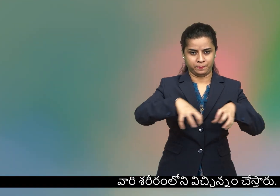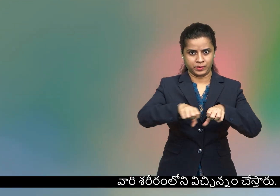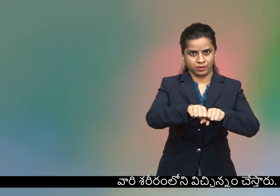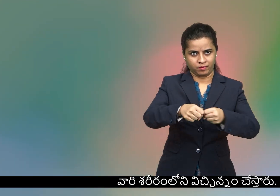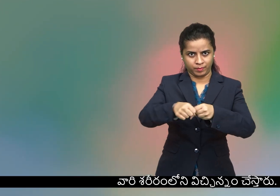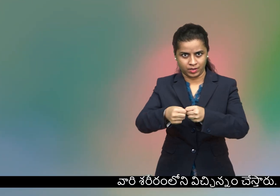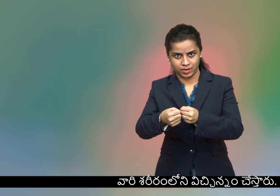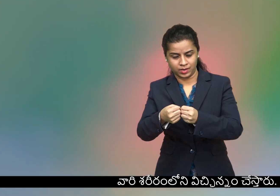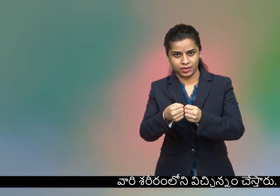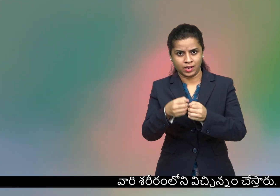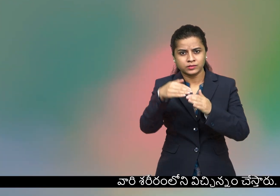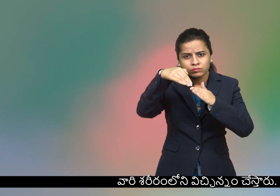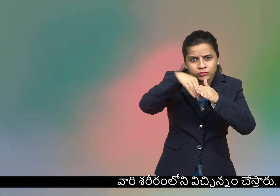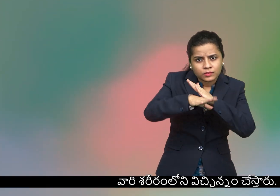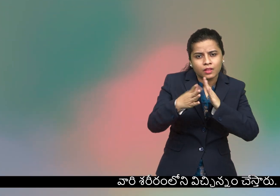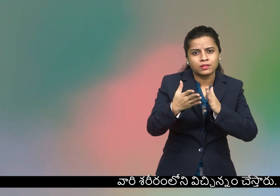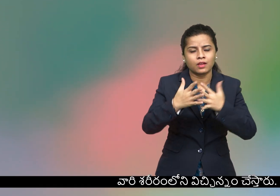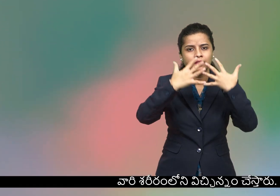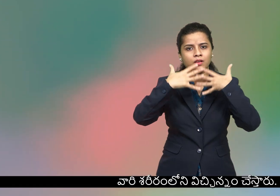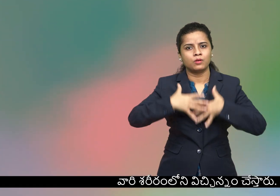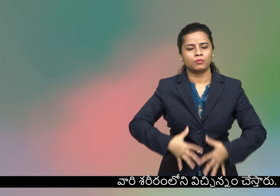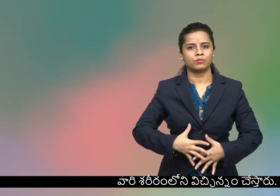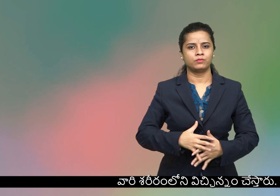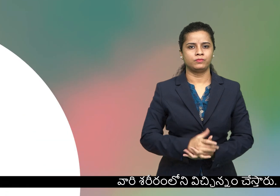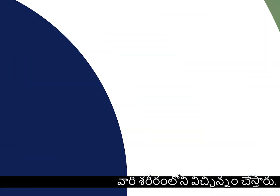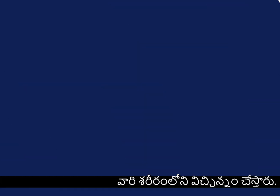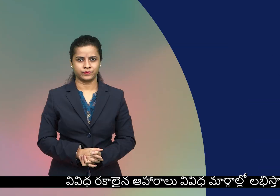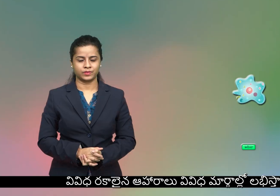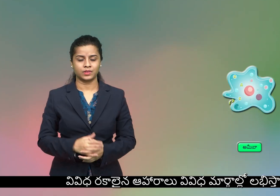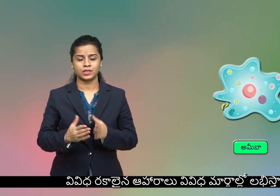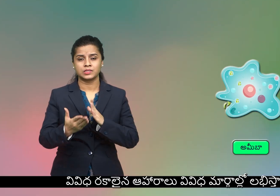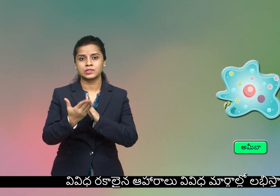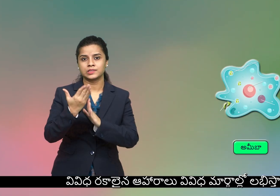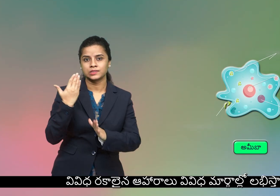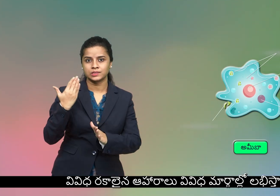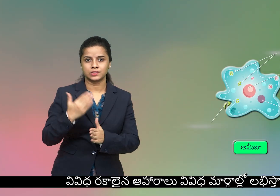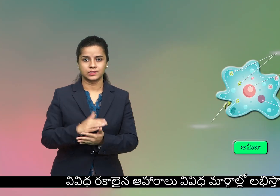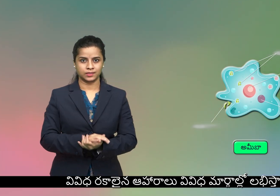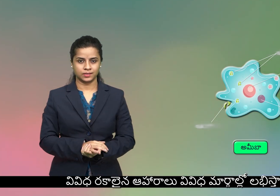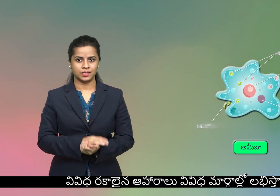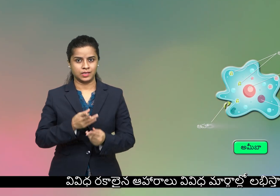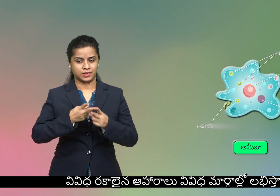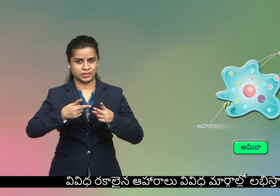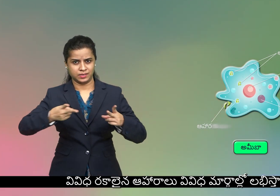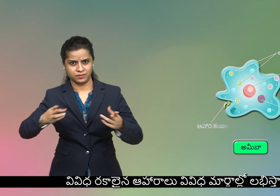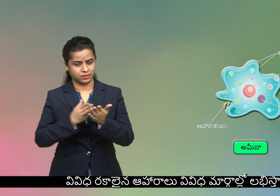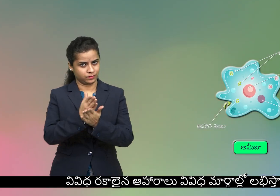వారి శరీరంలోని విచ్ఛిన్నం చేస్తారు. వివిధ రకాలైన ఆహారాలు వివిధ